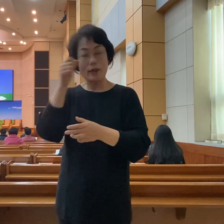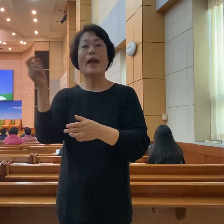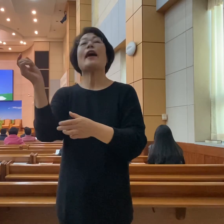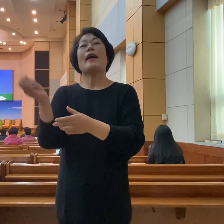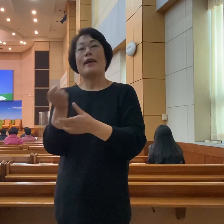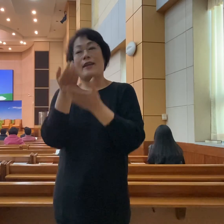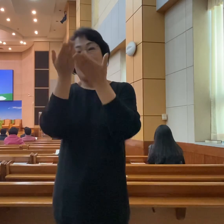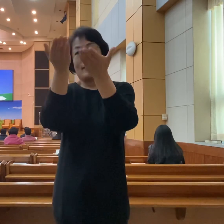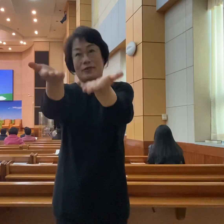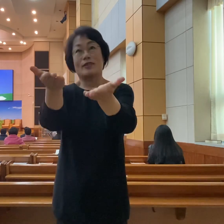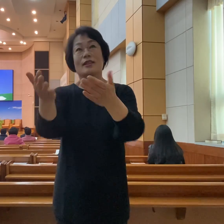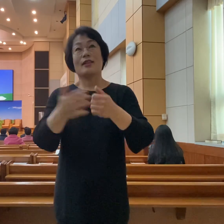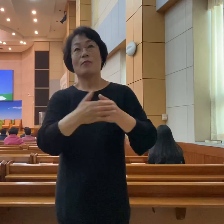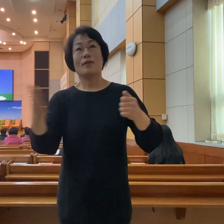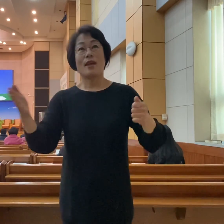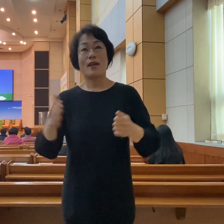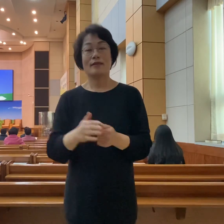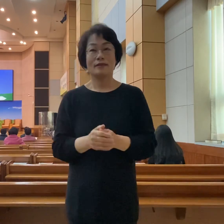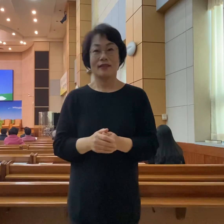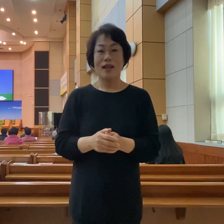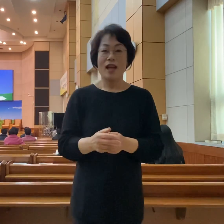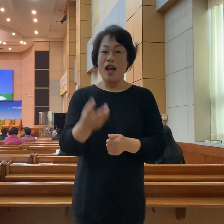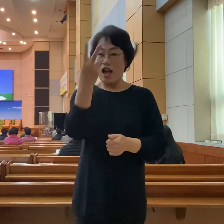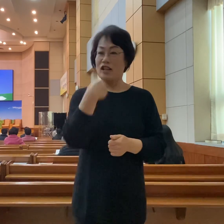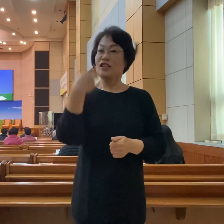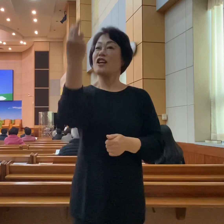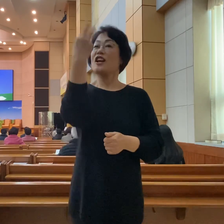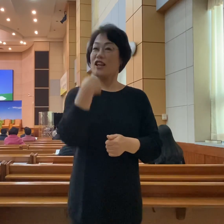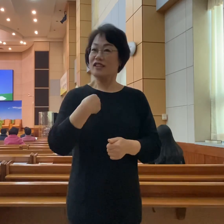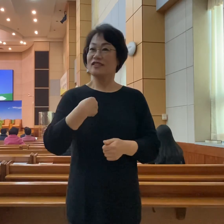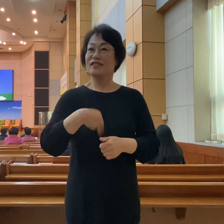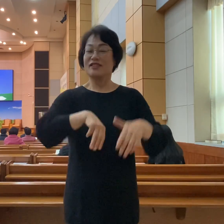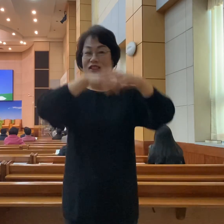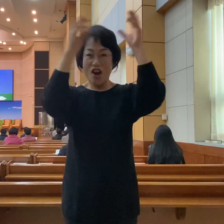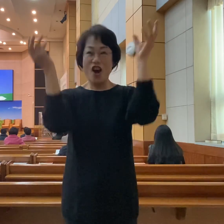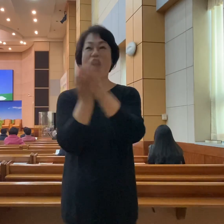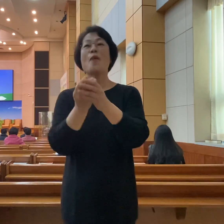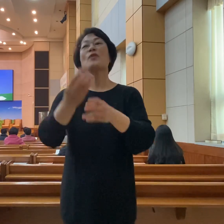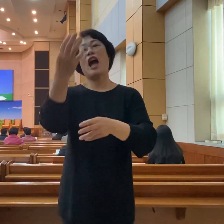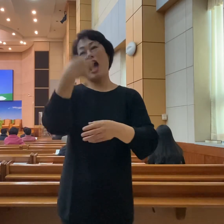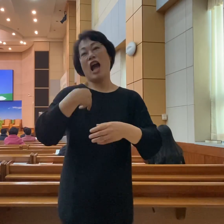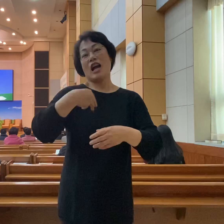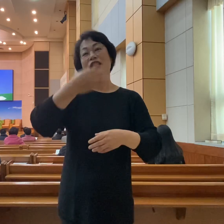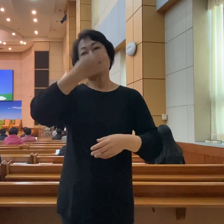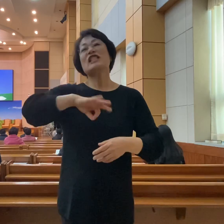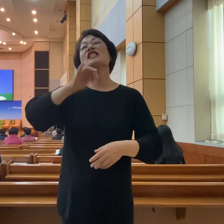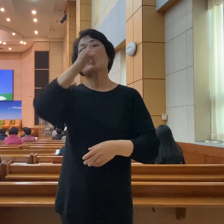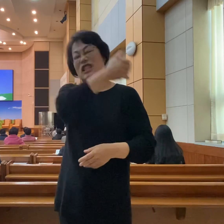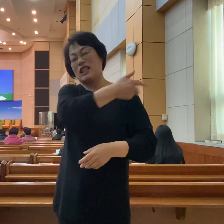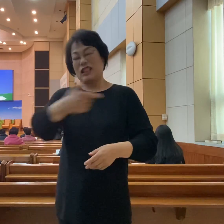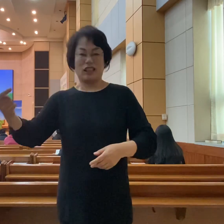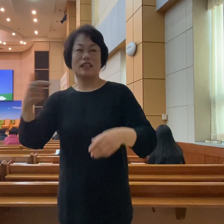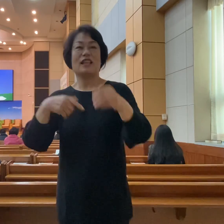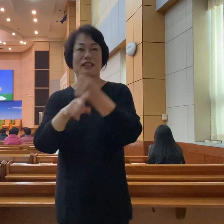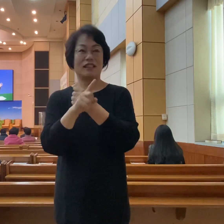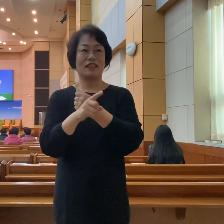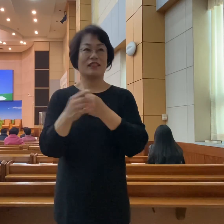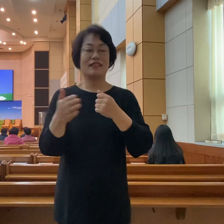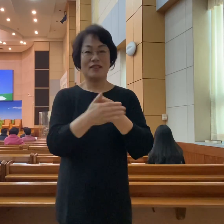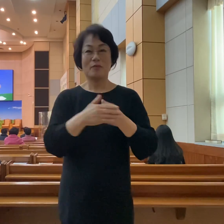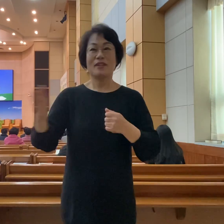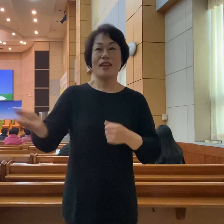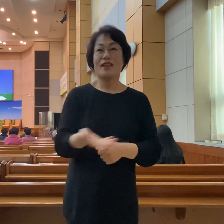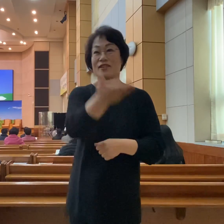들어주시니까 이거는 뭐 일석이조 삼조가 아니라 전부가 되는 거예요. 그래서 여러분들의 삶의